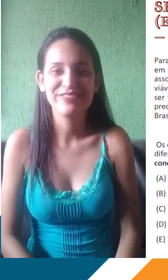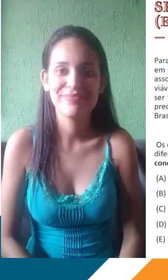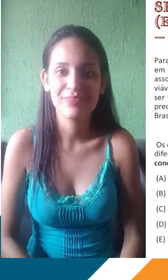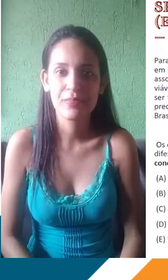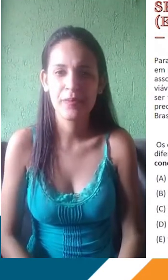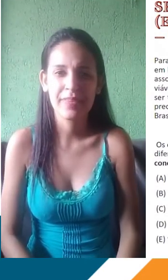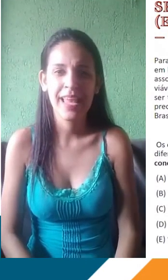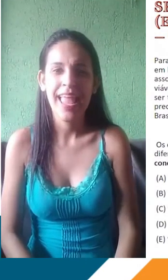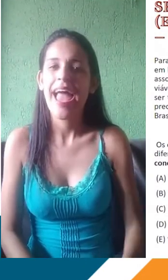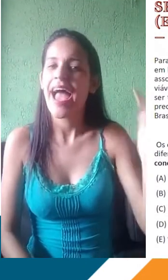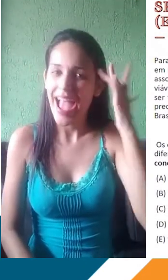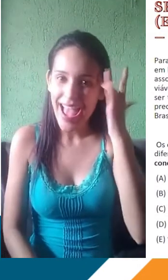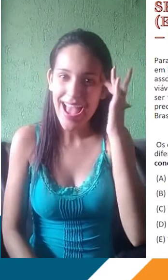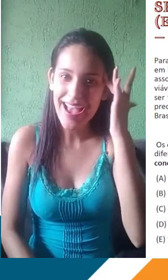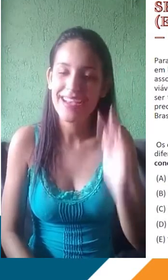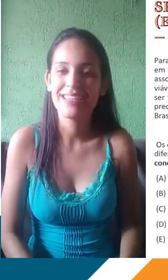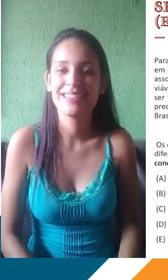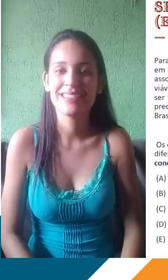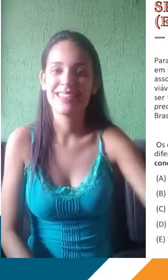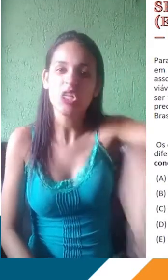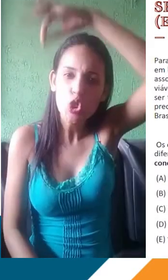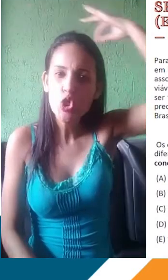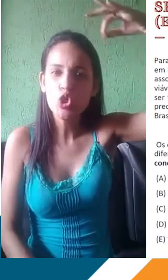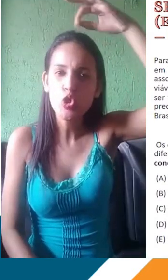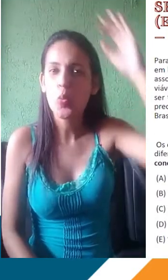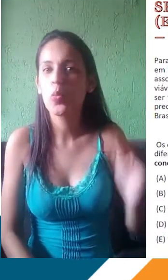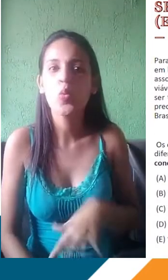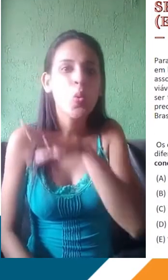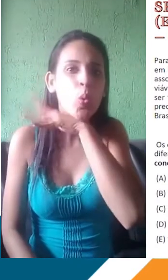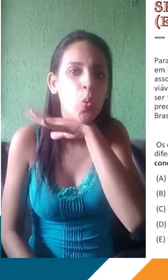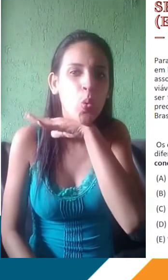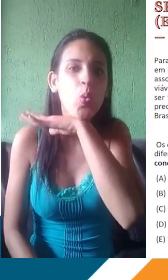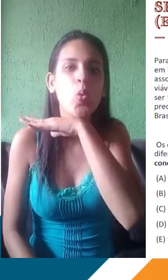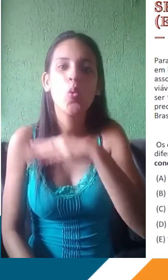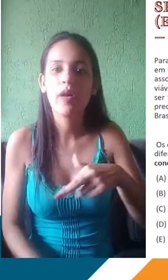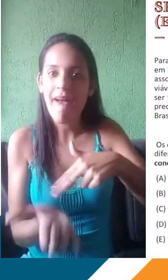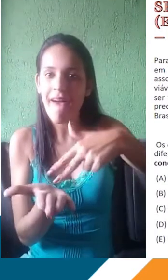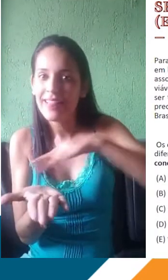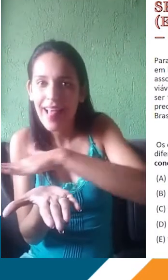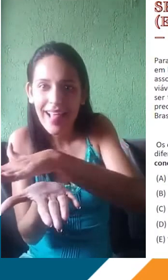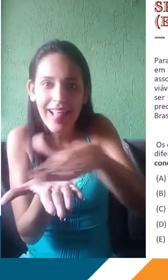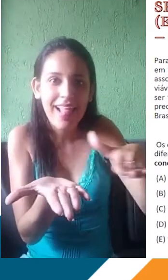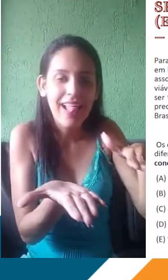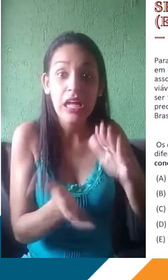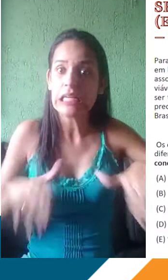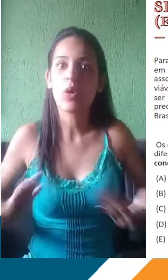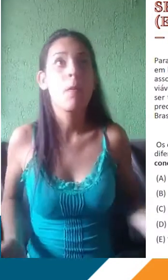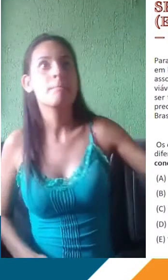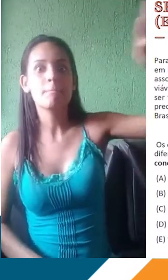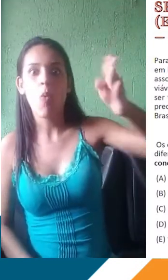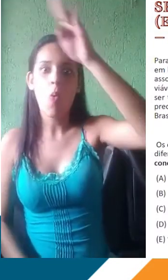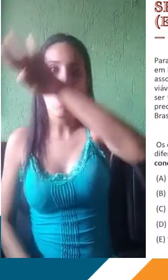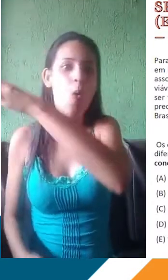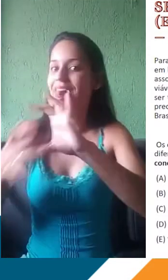que os espíritos malévolos só viajam em linha reta. Em vielas sinuosas, portanto, estaríamos livres